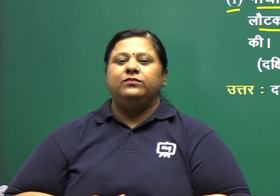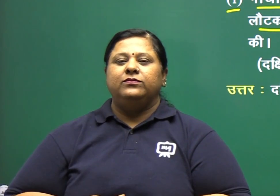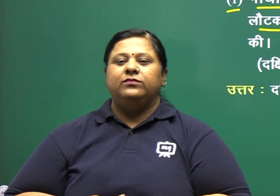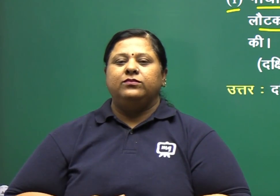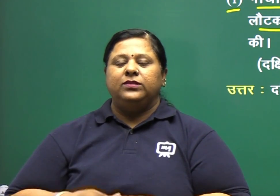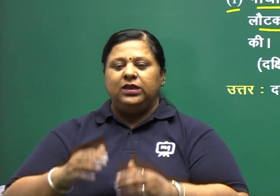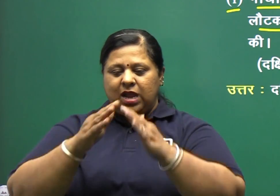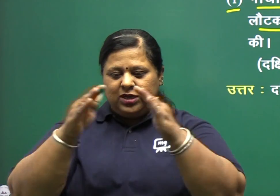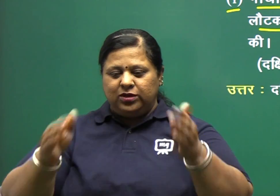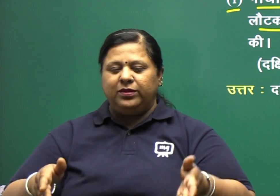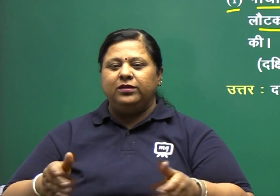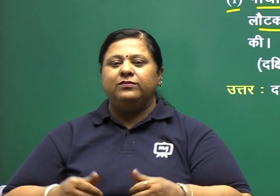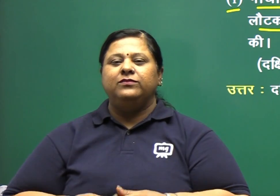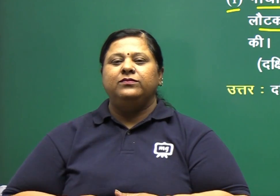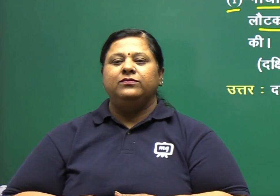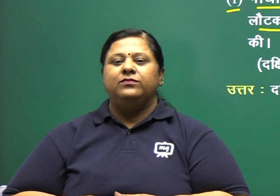आश्रम की